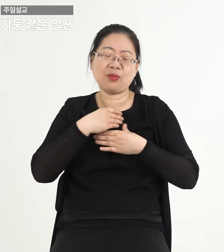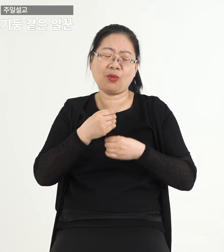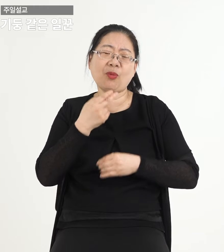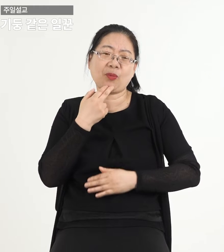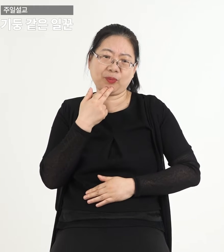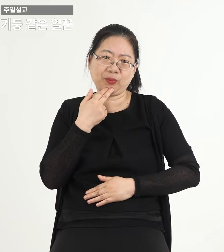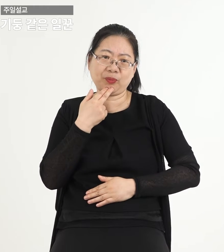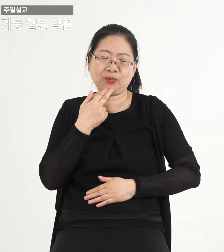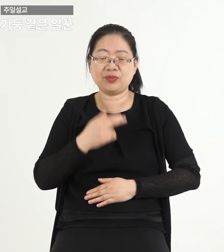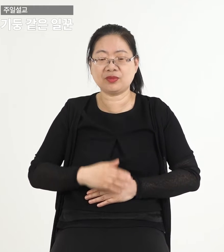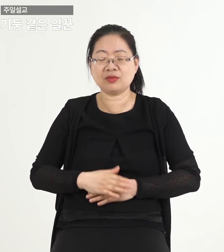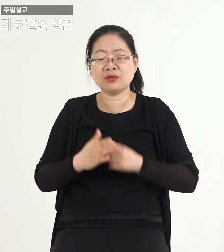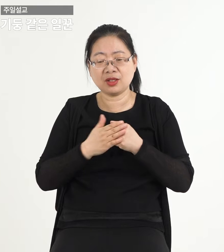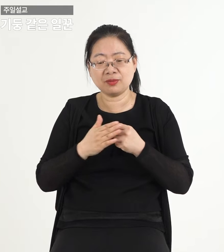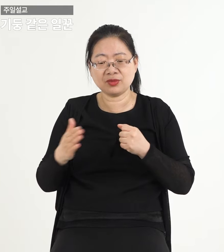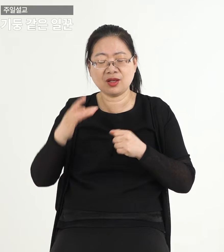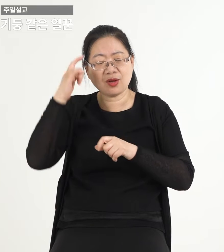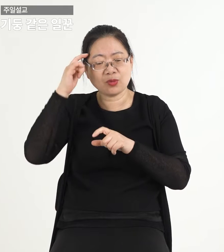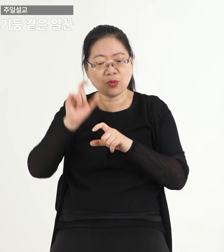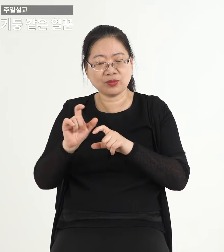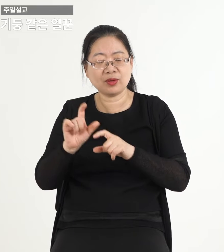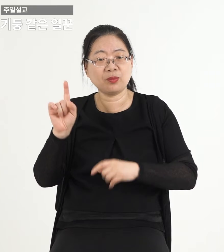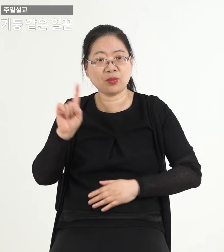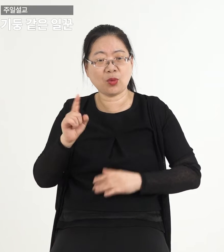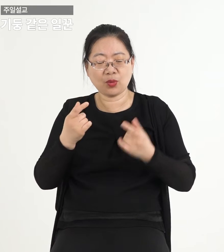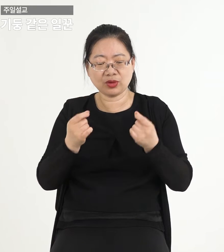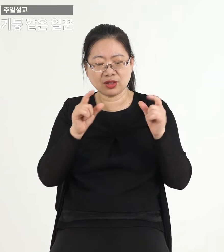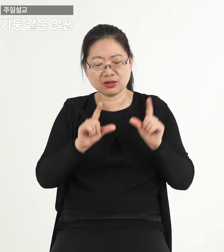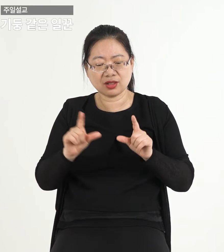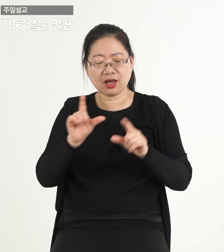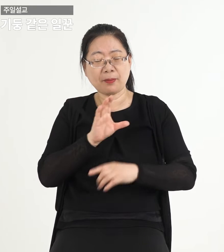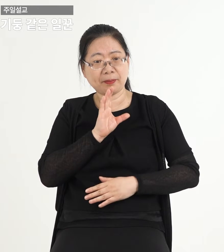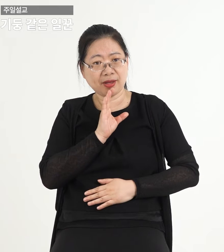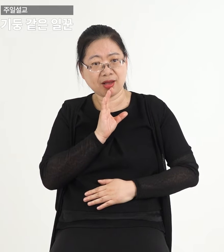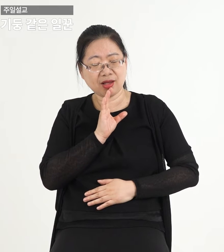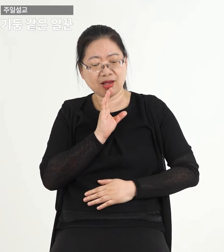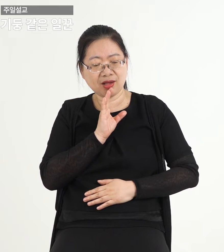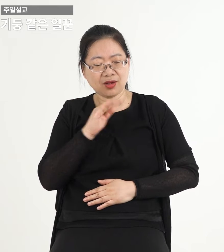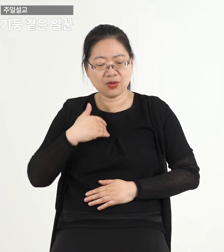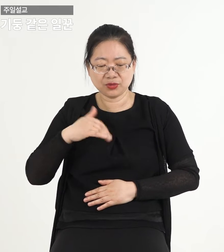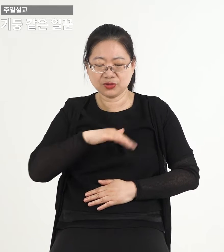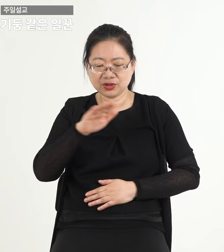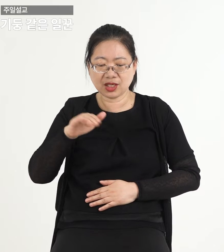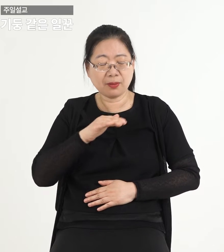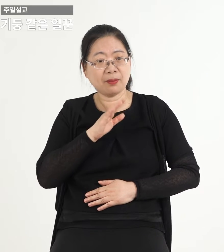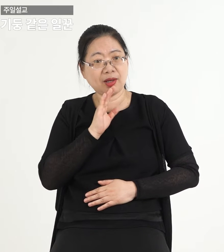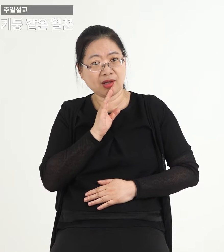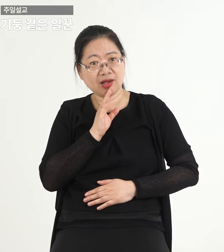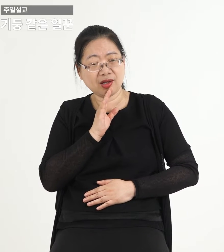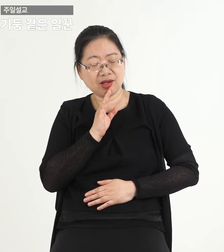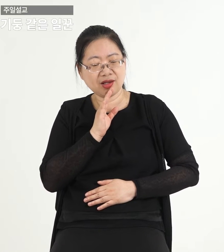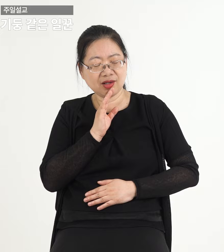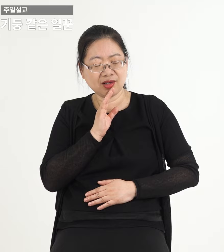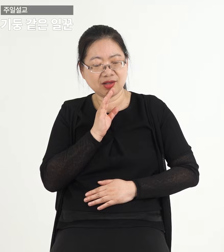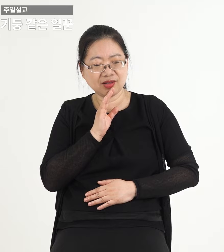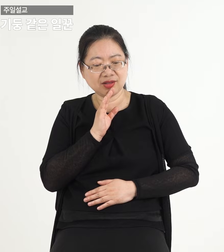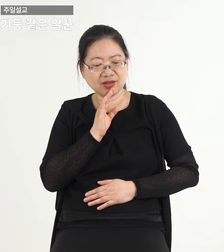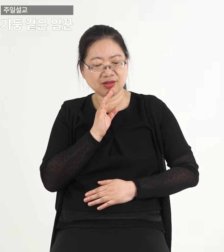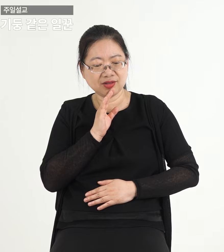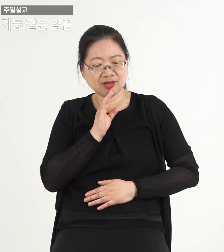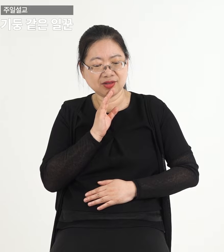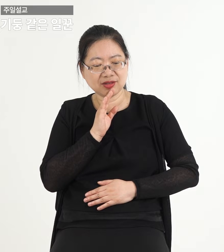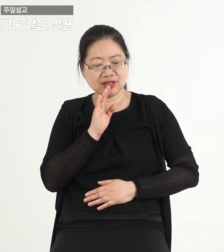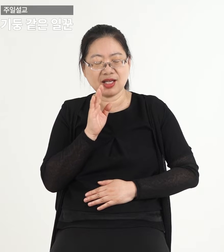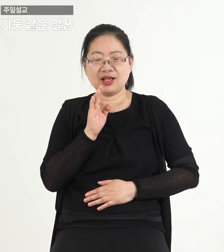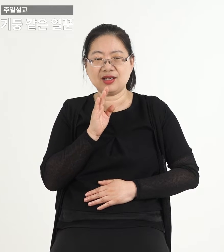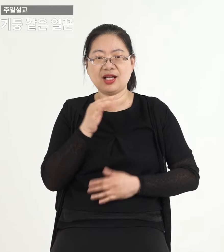뭘까요? 우리가 이렇게 사는 게 옳은 건가? 우리가 맞는 건가? 그래서 이런